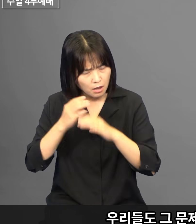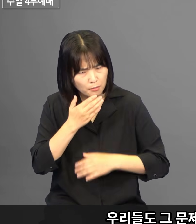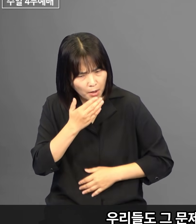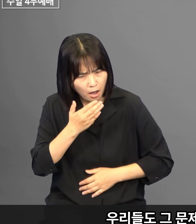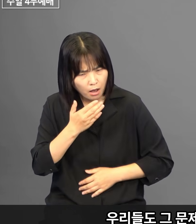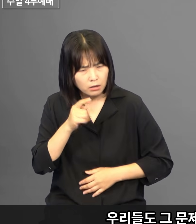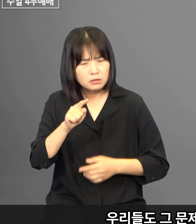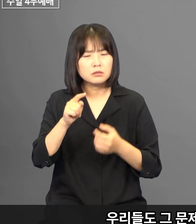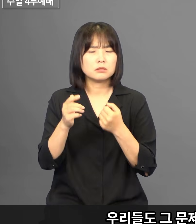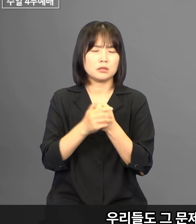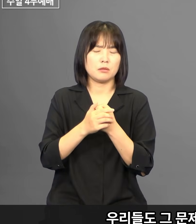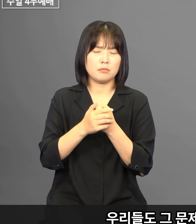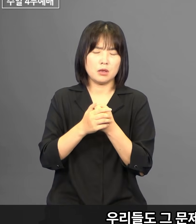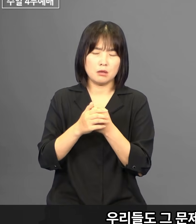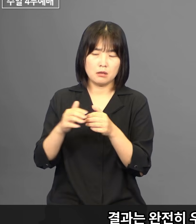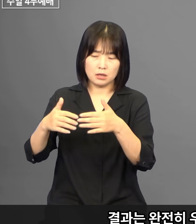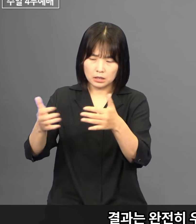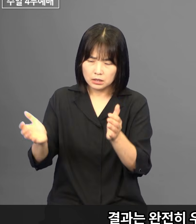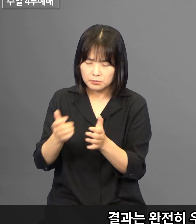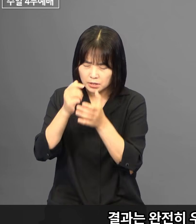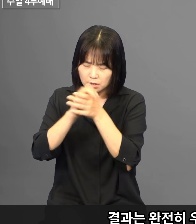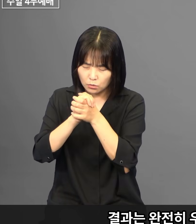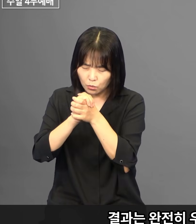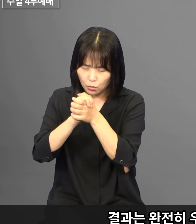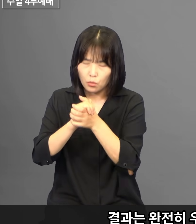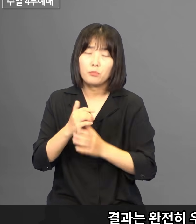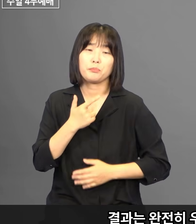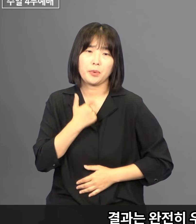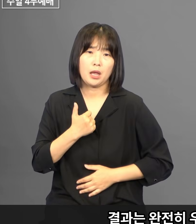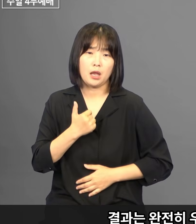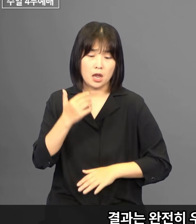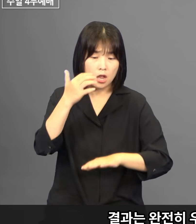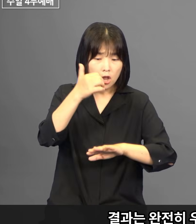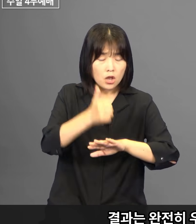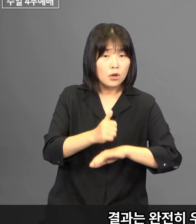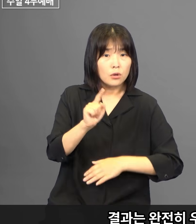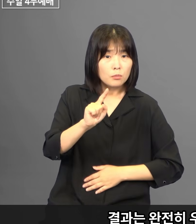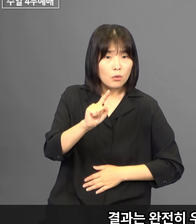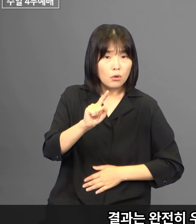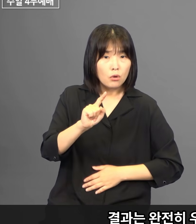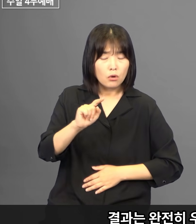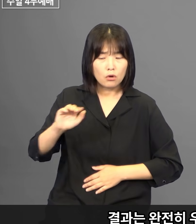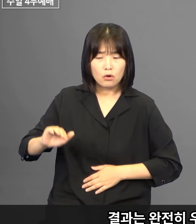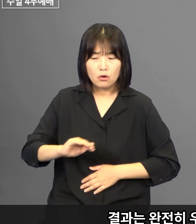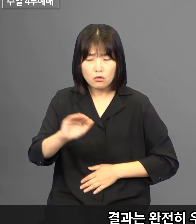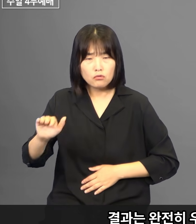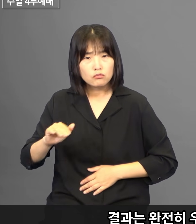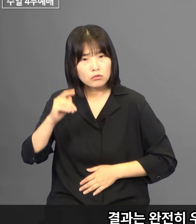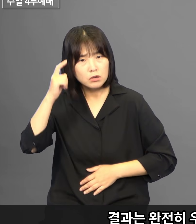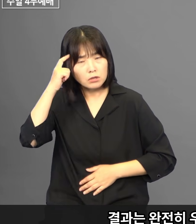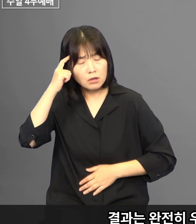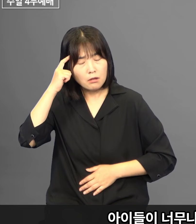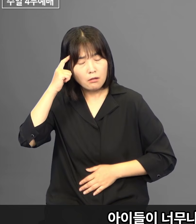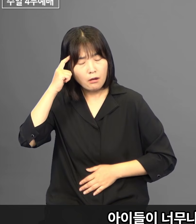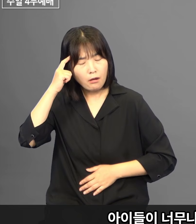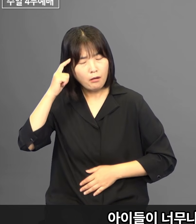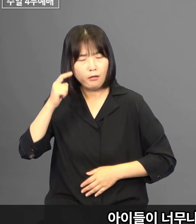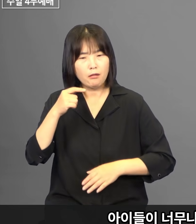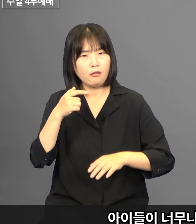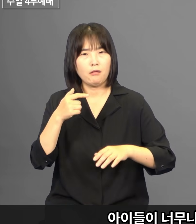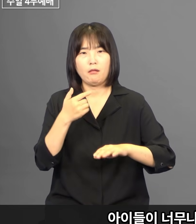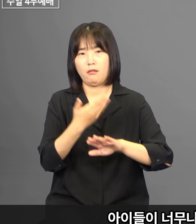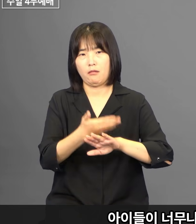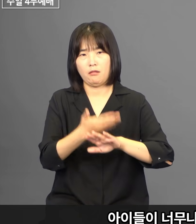문제 때문에 기도를 했습니다. 결과는 완전히 우리의 예상을 벗어났어요.